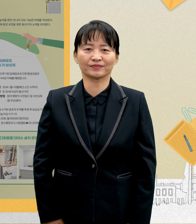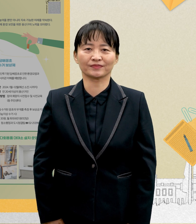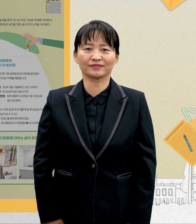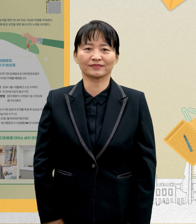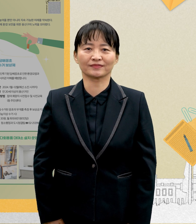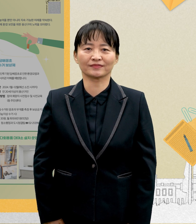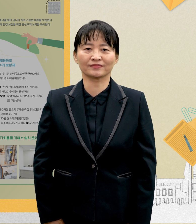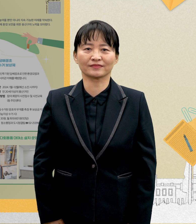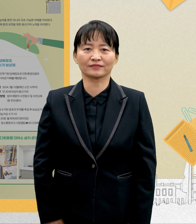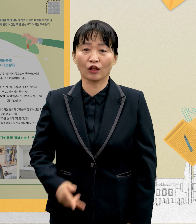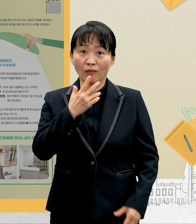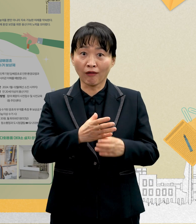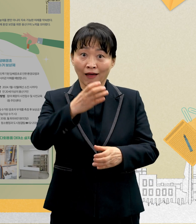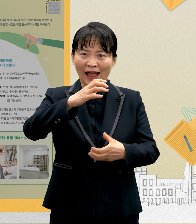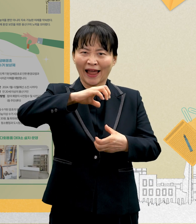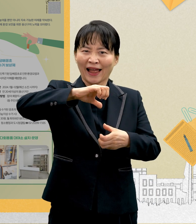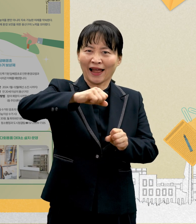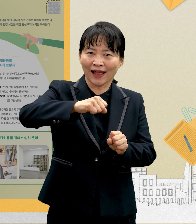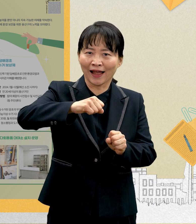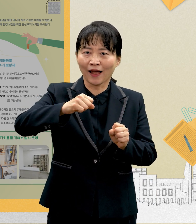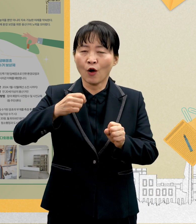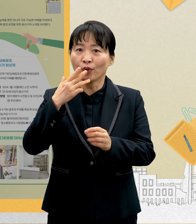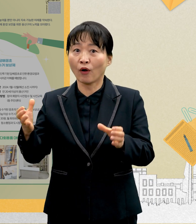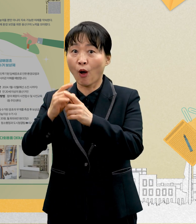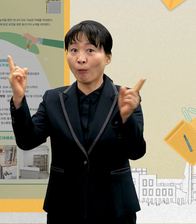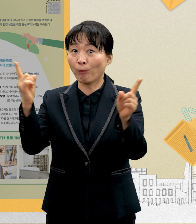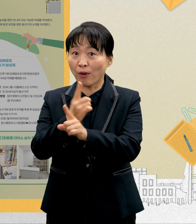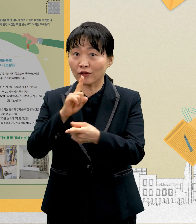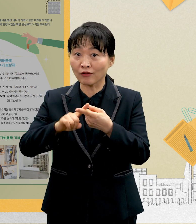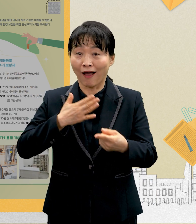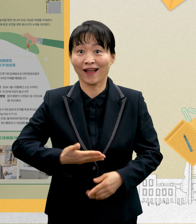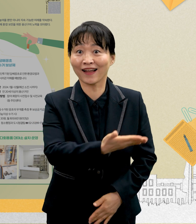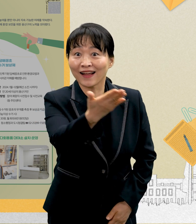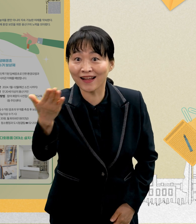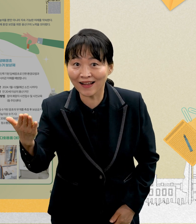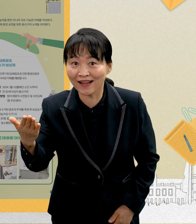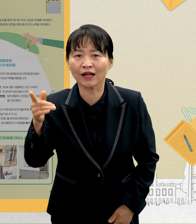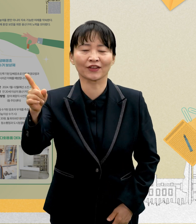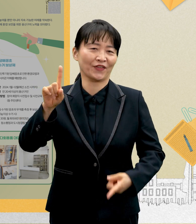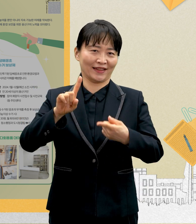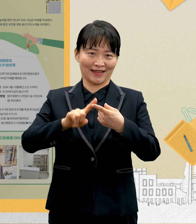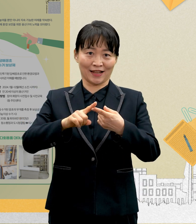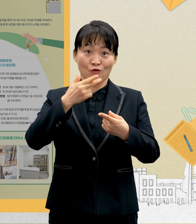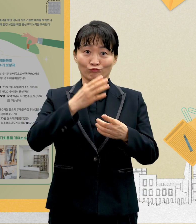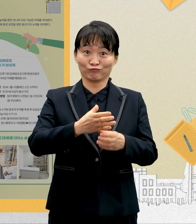투명 페트병이 종량제 봉투로 교환될 수 있다는 사실 알고 계셨나요? 미물질과 라벨지를 제거한